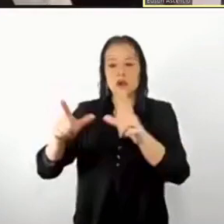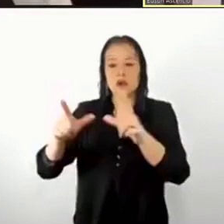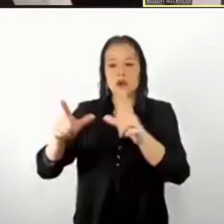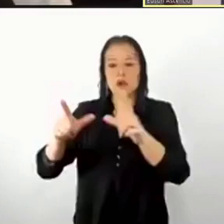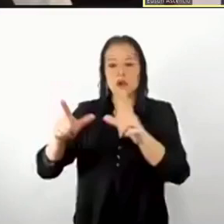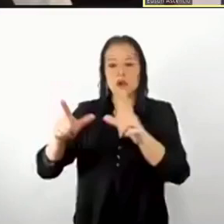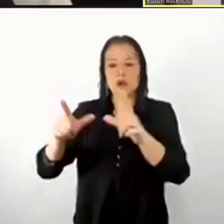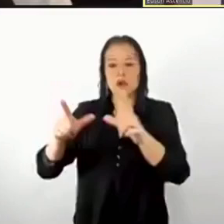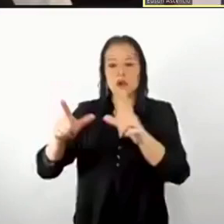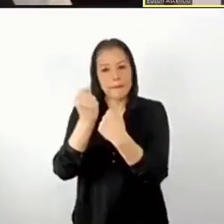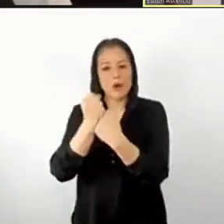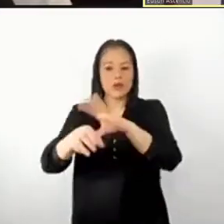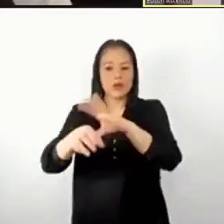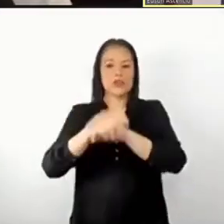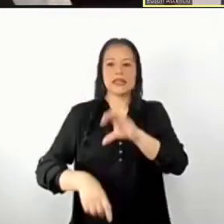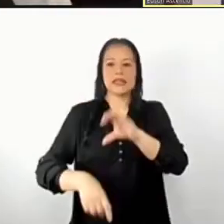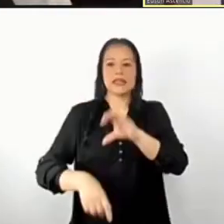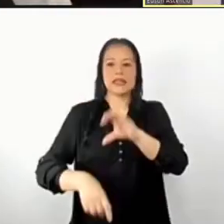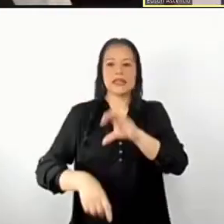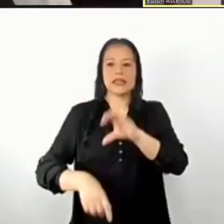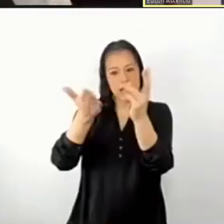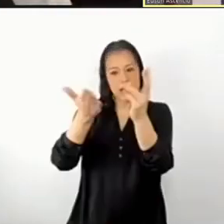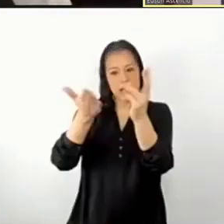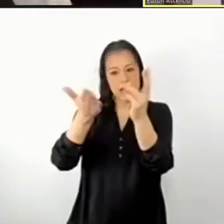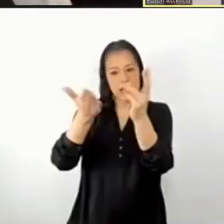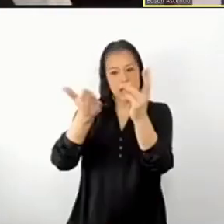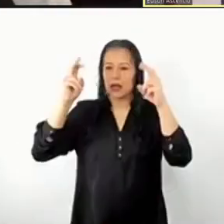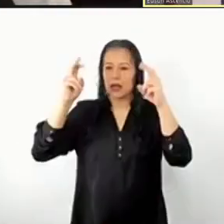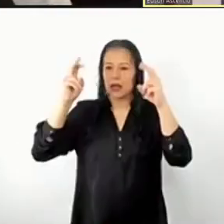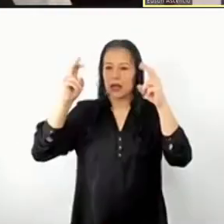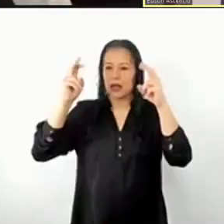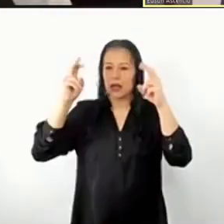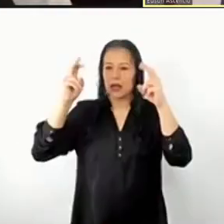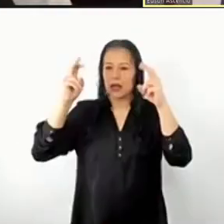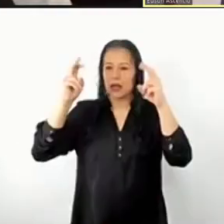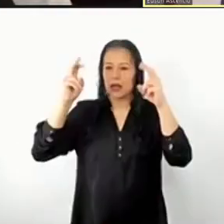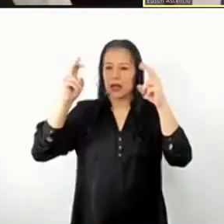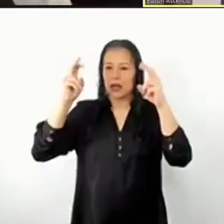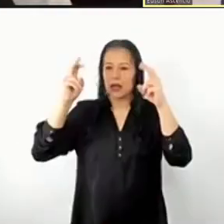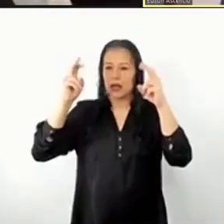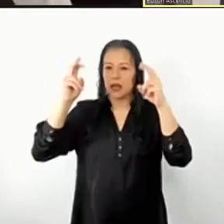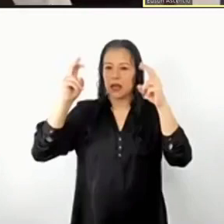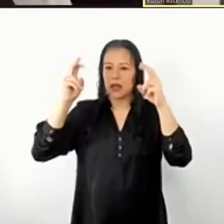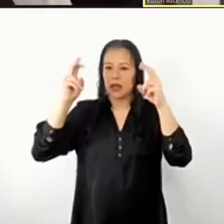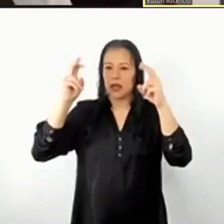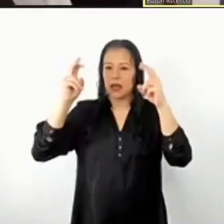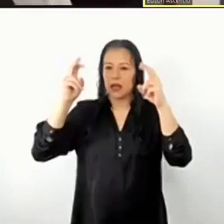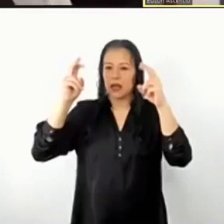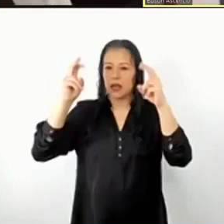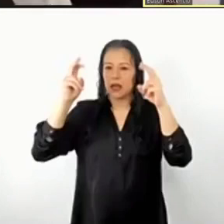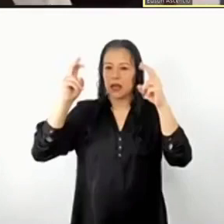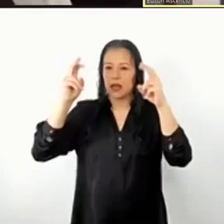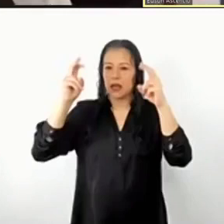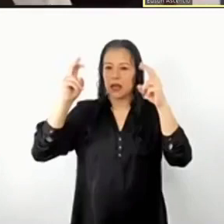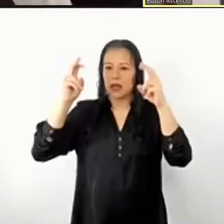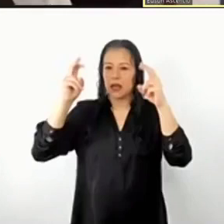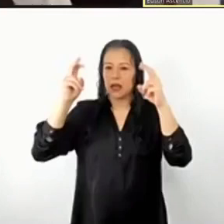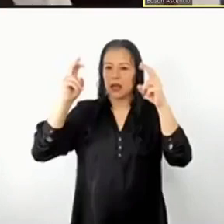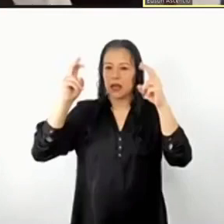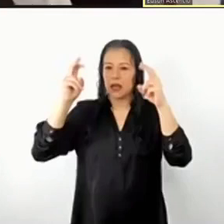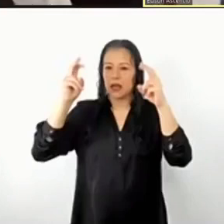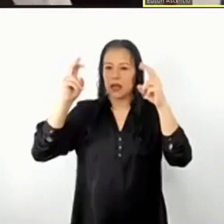de CNN en español y autor de 3 libros de divulgación científica. El doctor Huerta ha sido el único latino